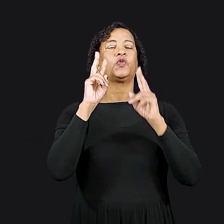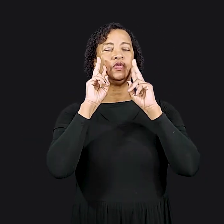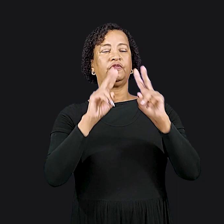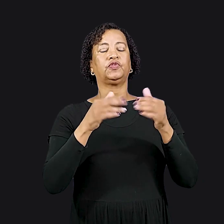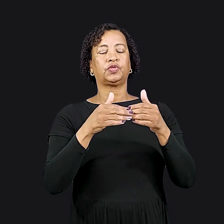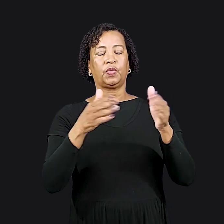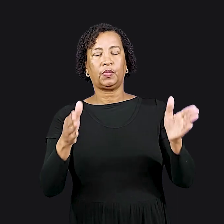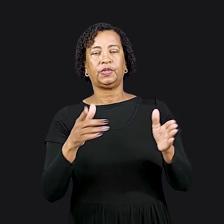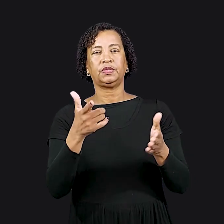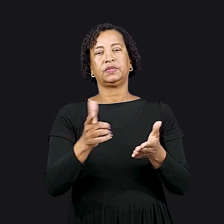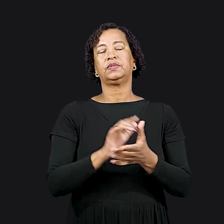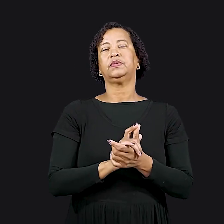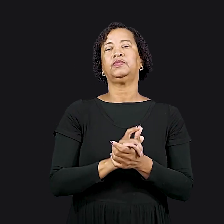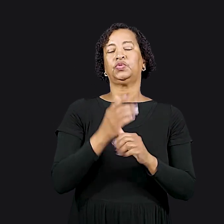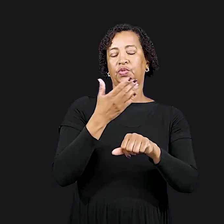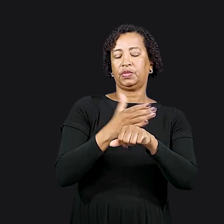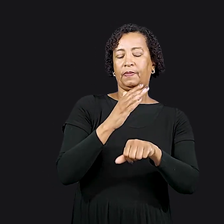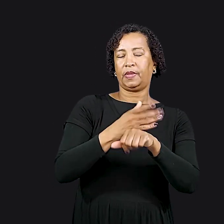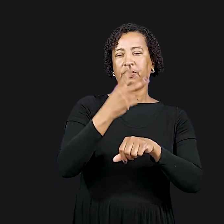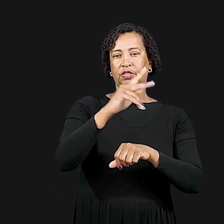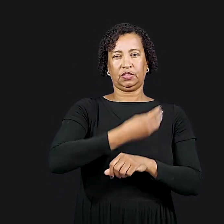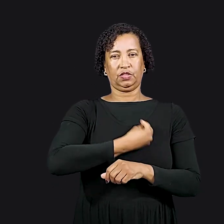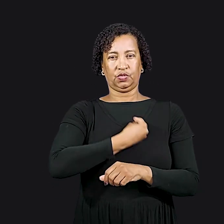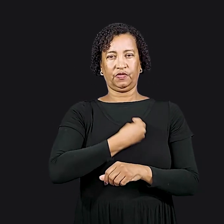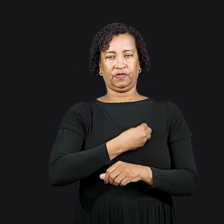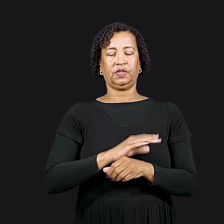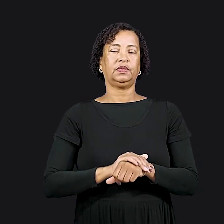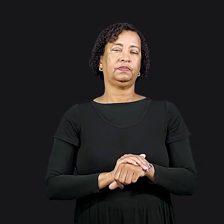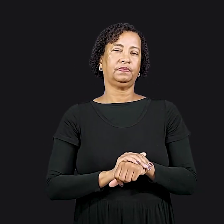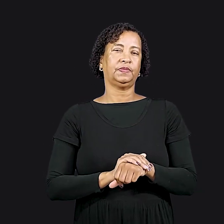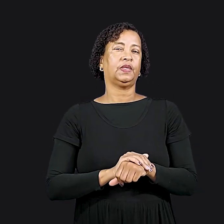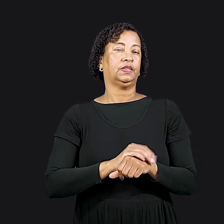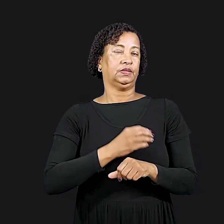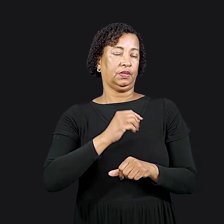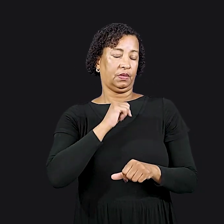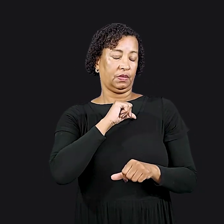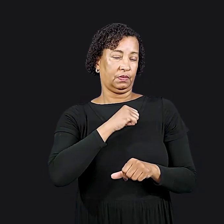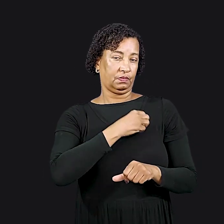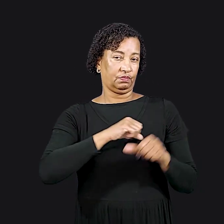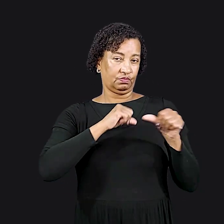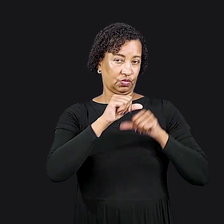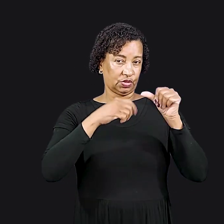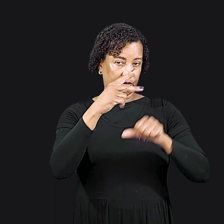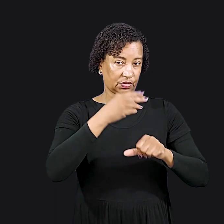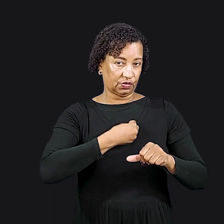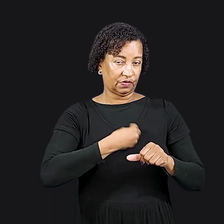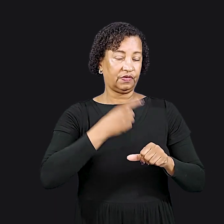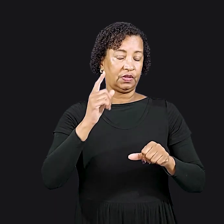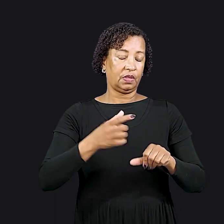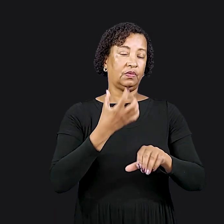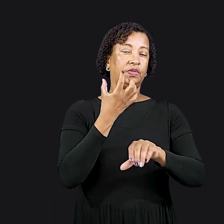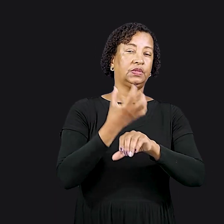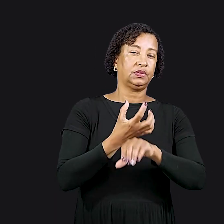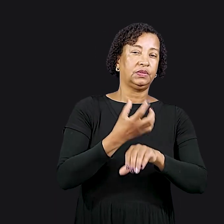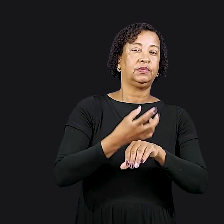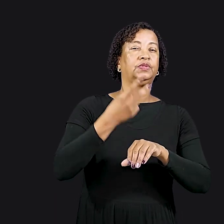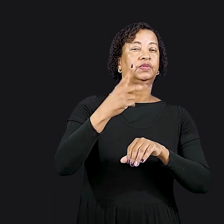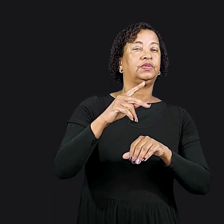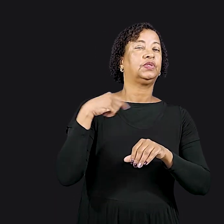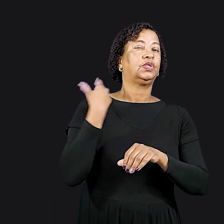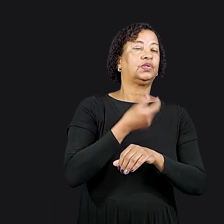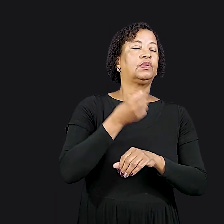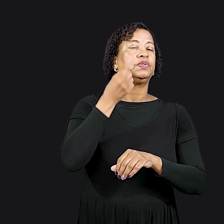já viu esse princípio de mordomia em prática na sua vida? Essa mordomia é uma disciplina espiritual através da qual provamos